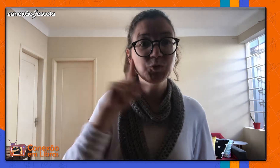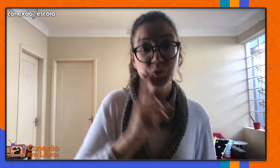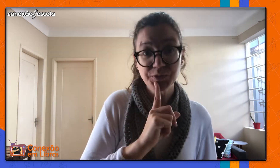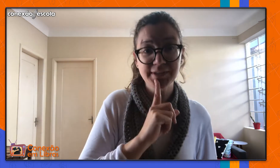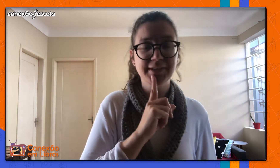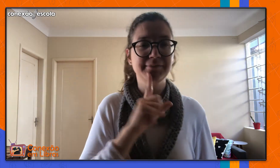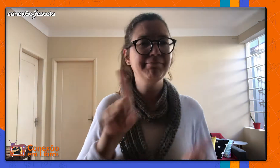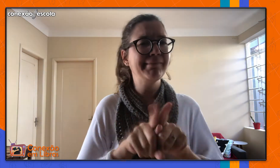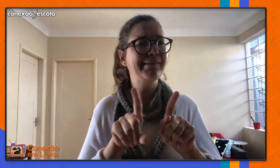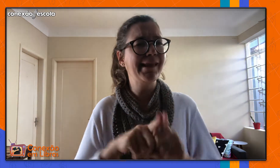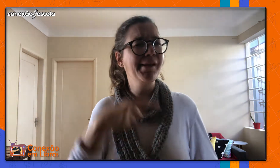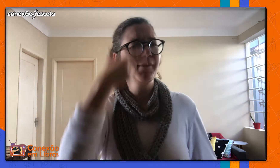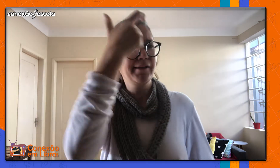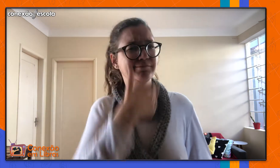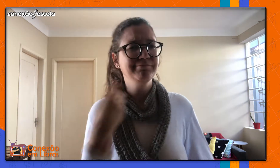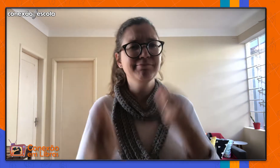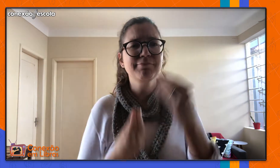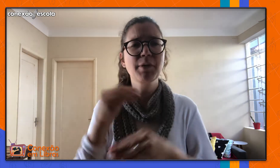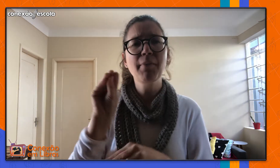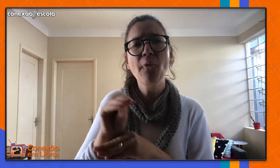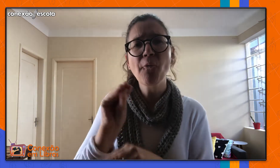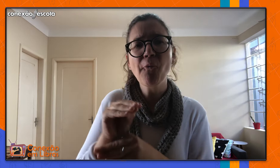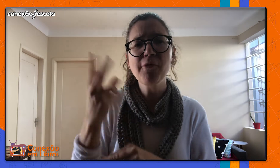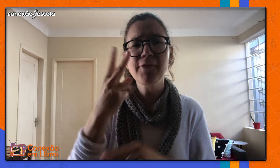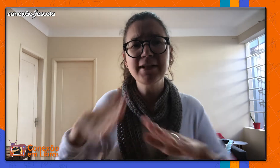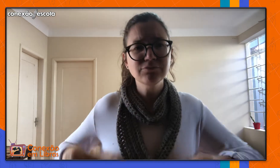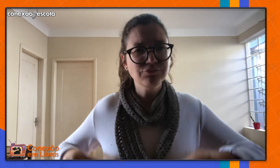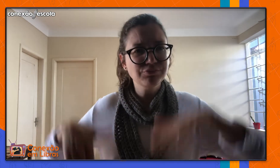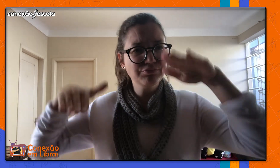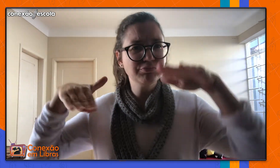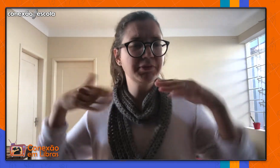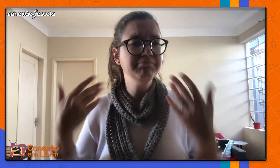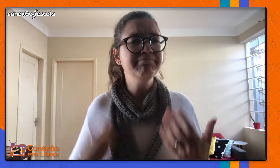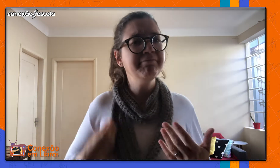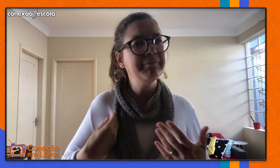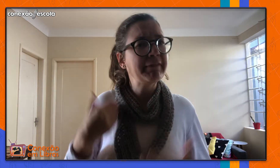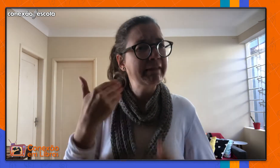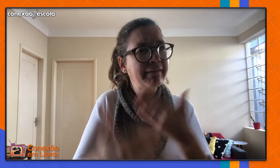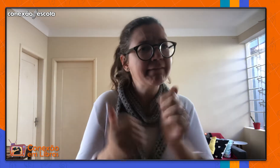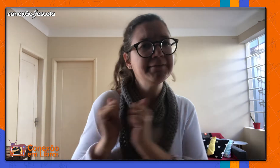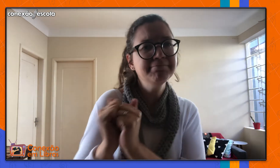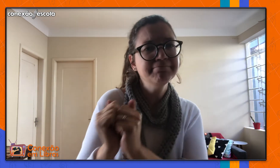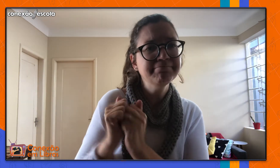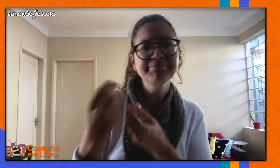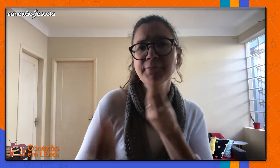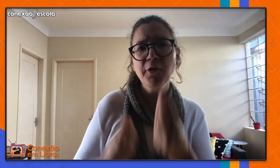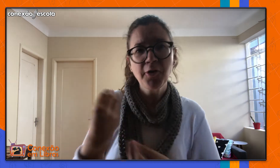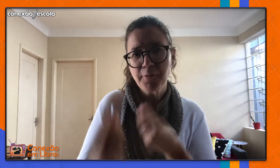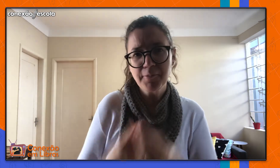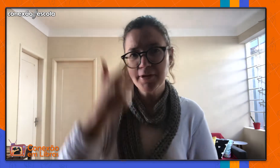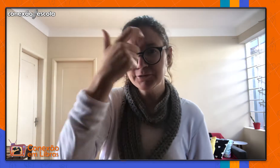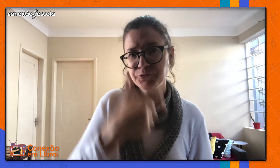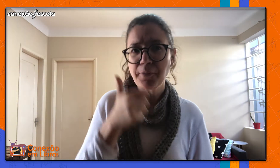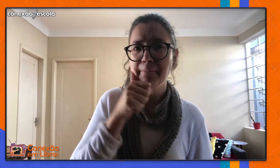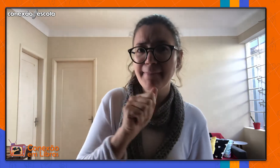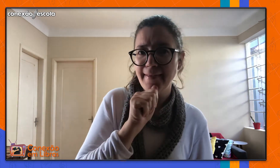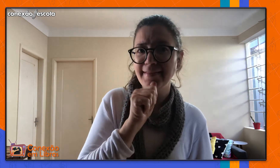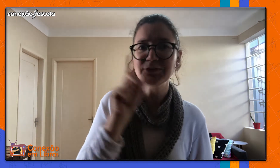é como eu me senti quando descobri que tinha uma filha surda, como eu pensei na criação das duas,